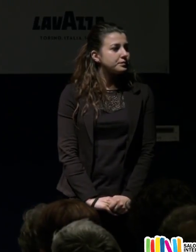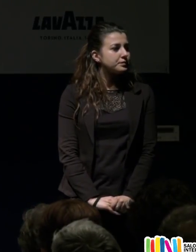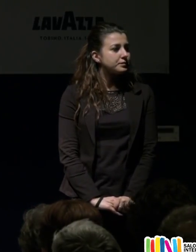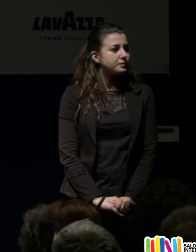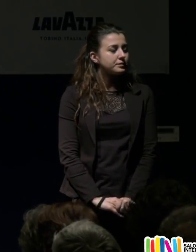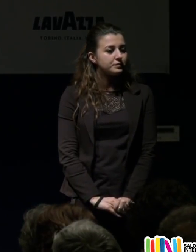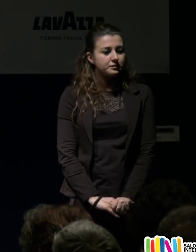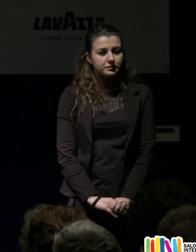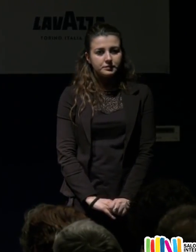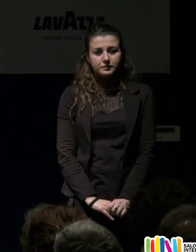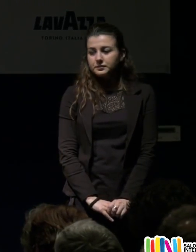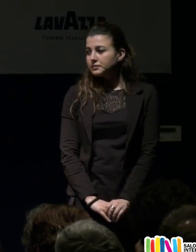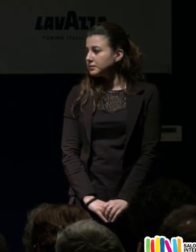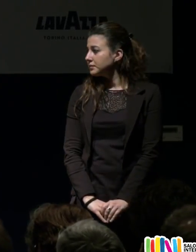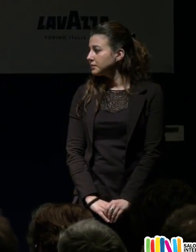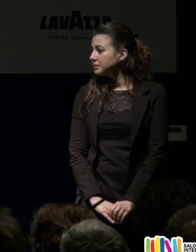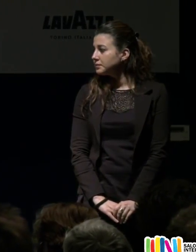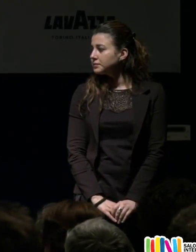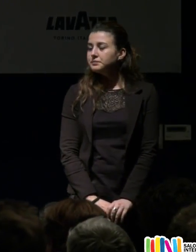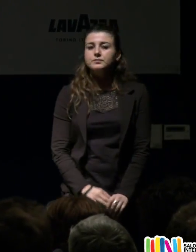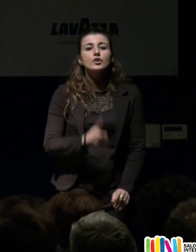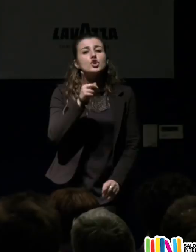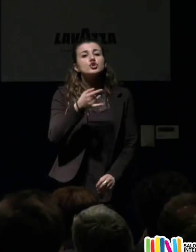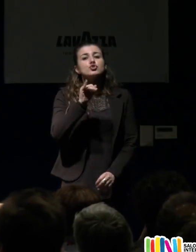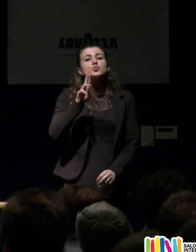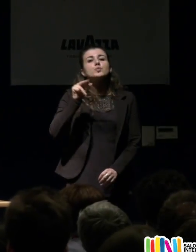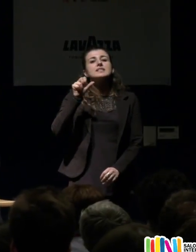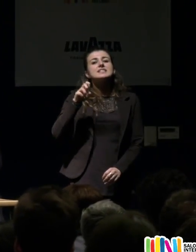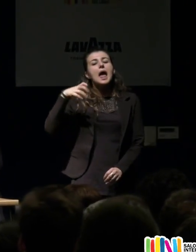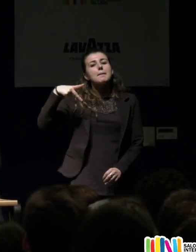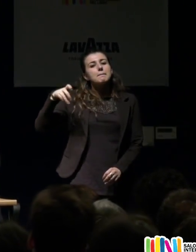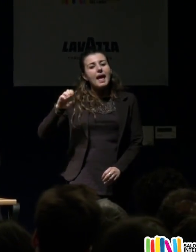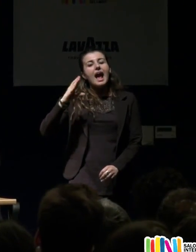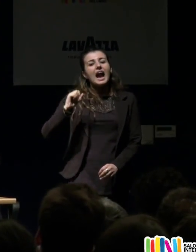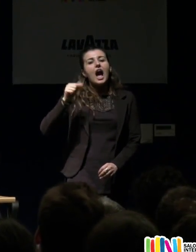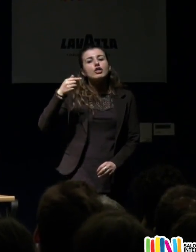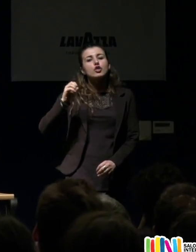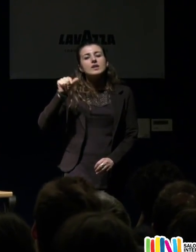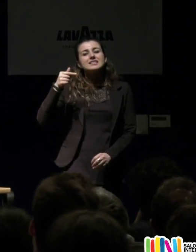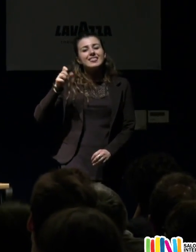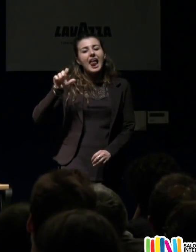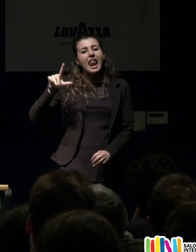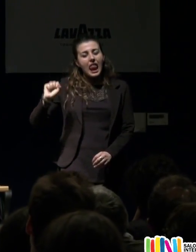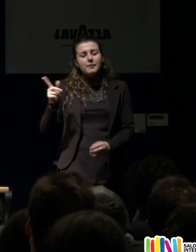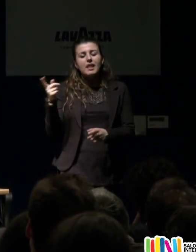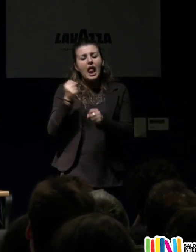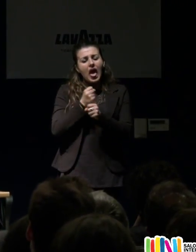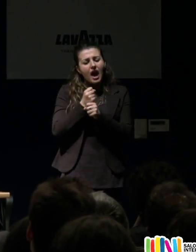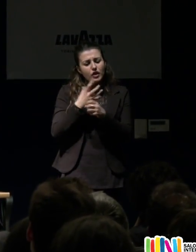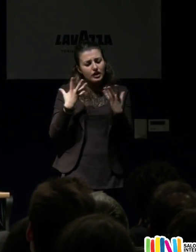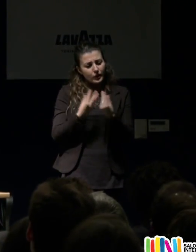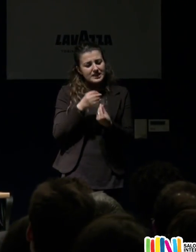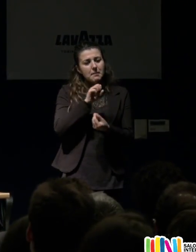grazie roberto e giuseppe catozzella aveva lavorato con